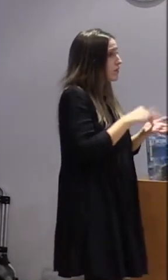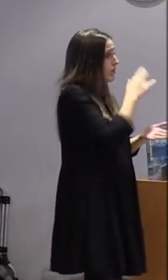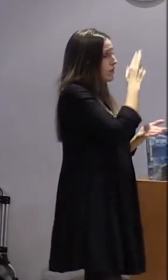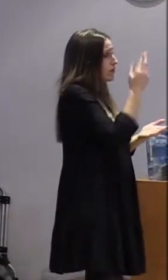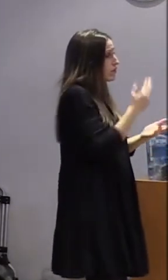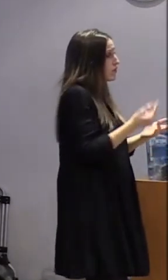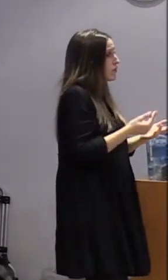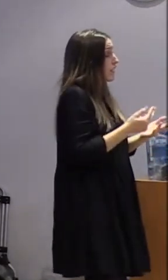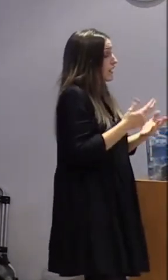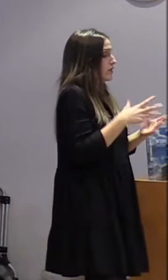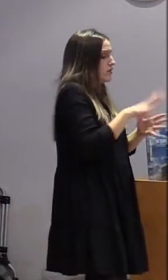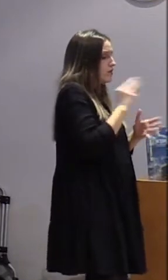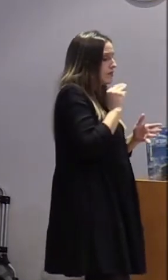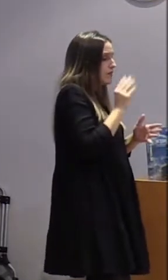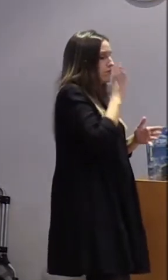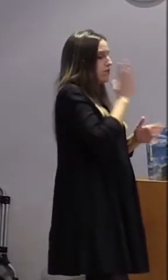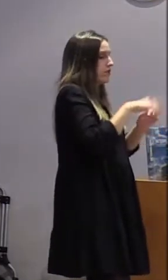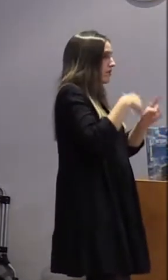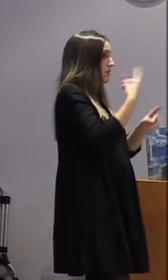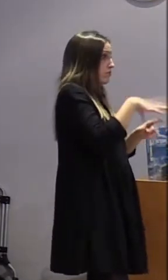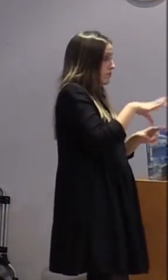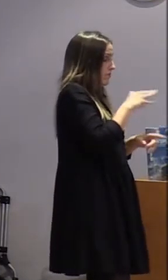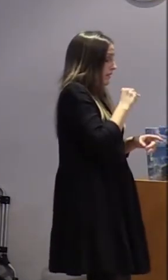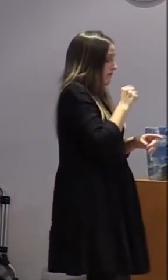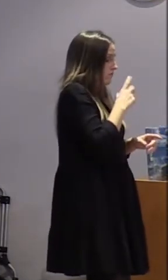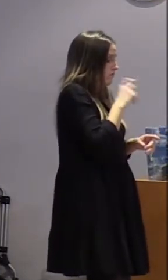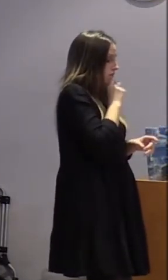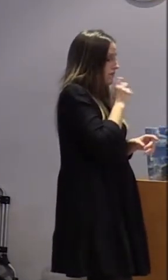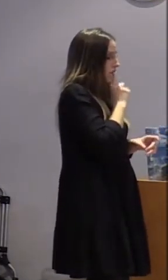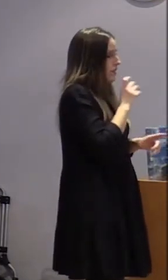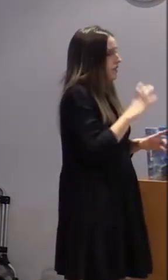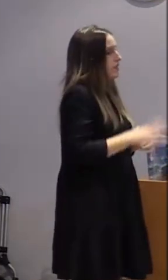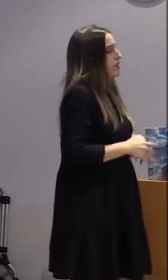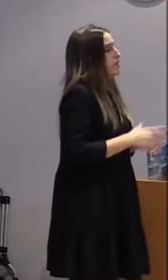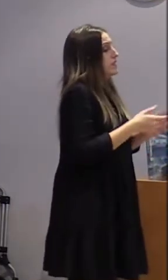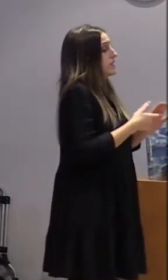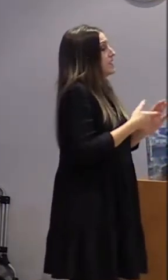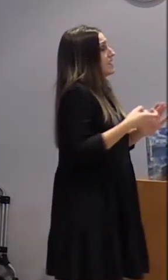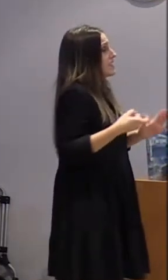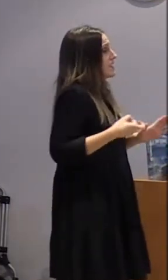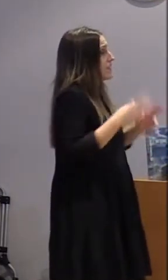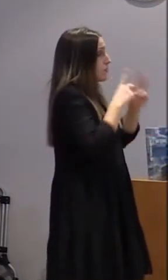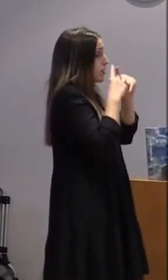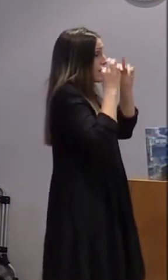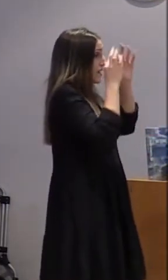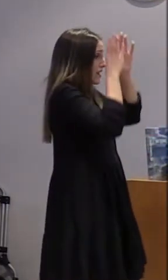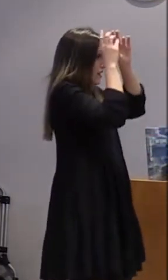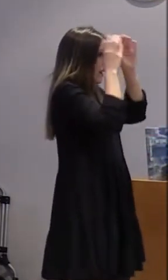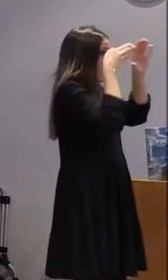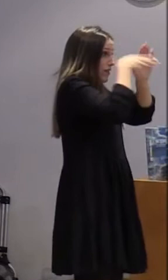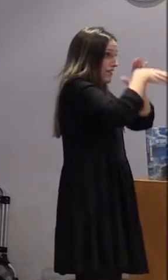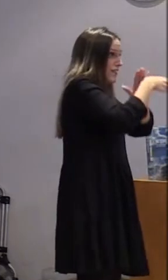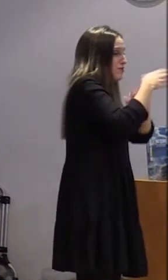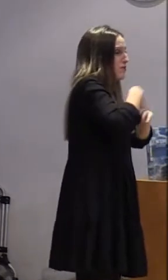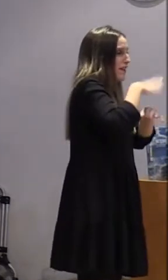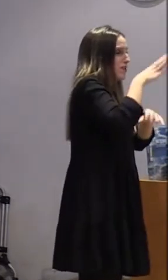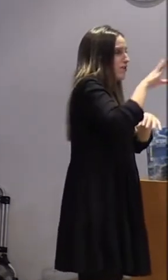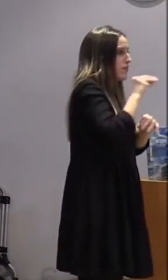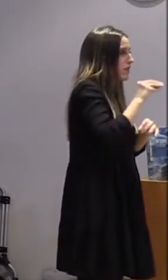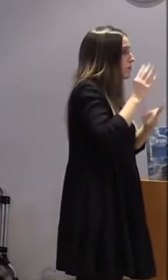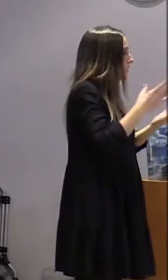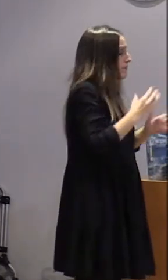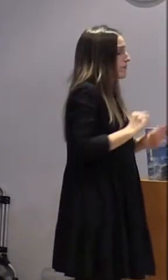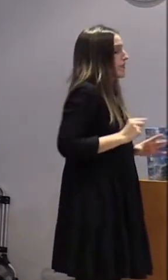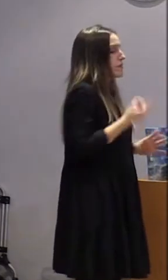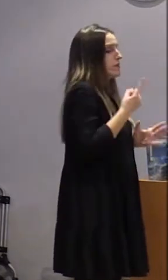porque ya sabes que luego dejan un poco de entenderse, es algo que nos metamos en el cerebro de David, que era muy complejo. Bueno, pues en su primera